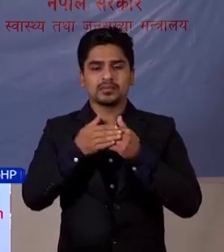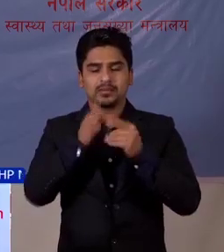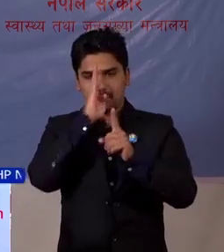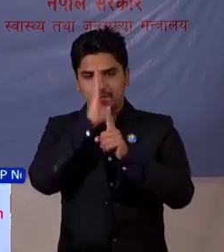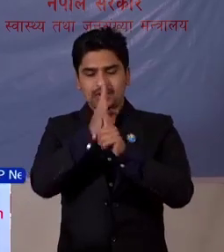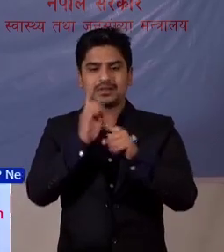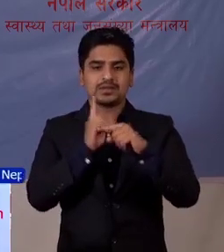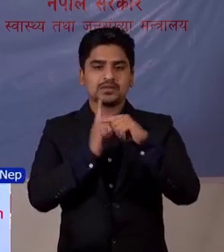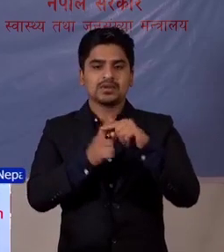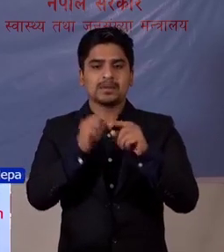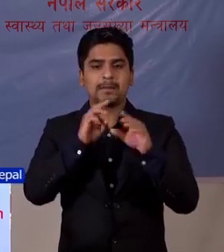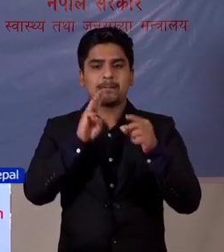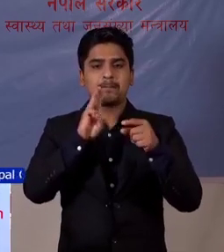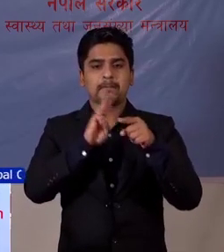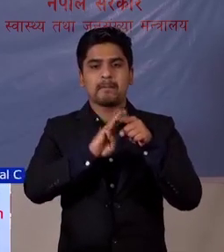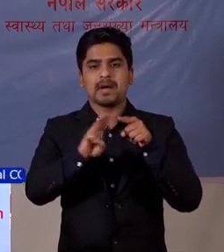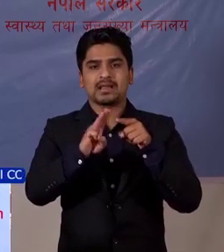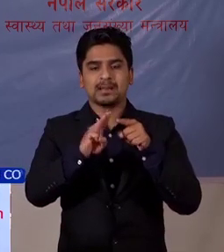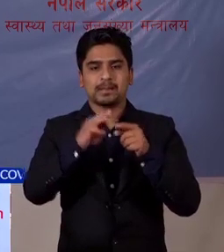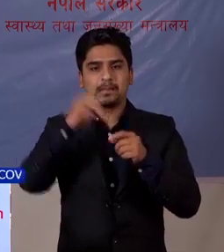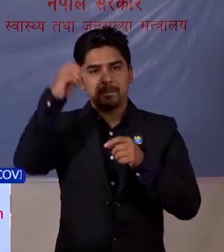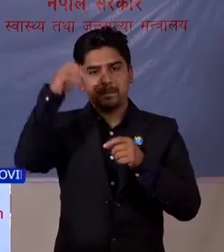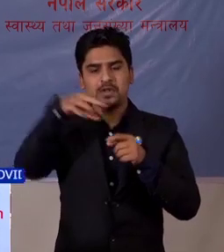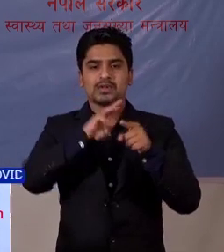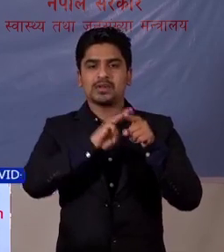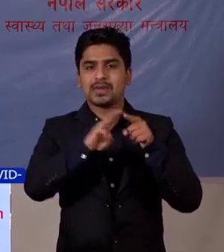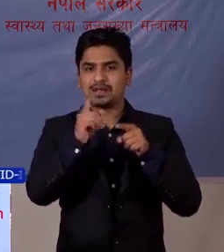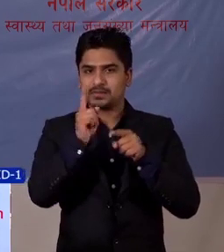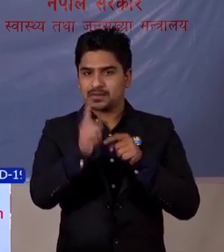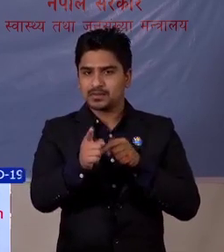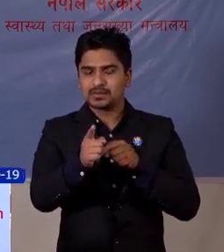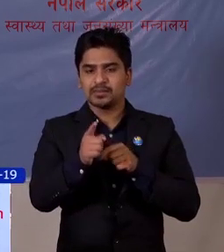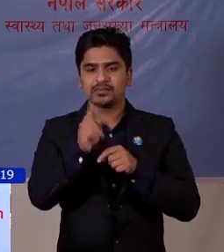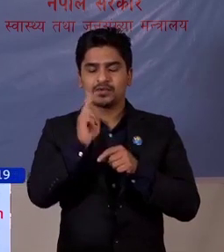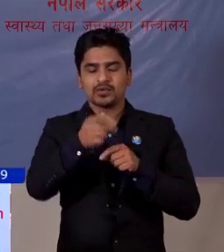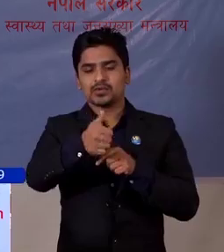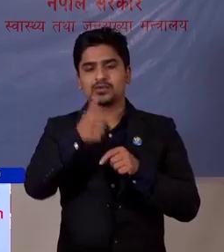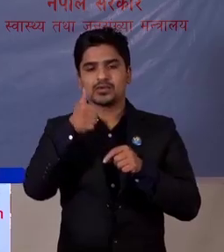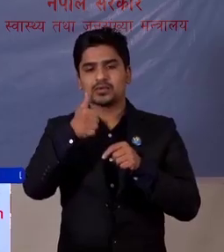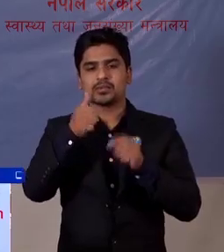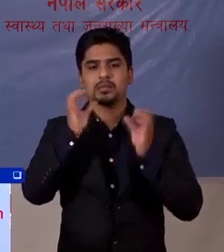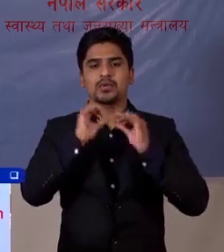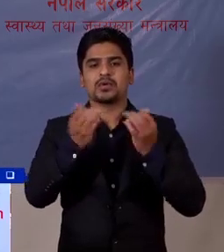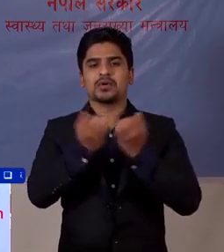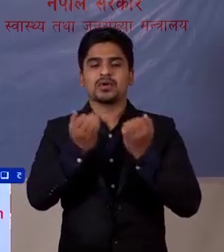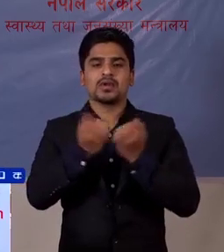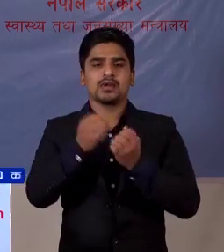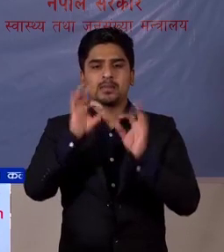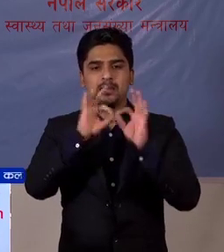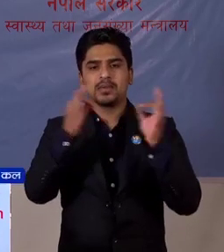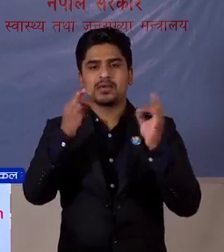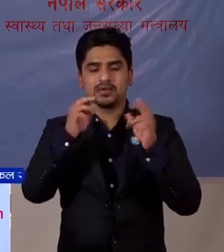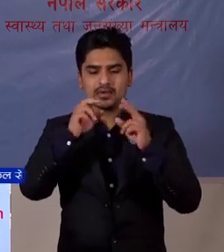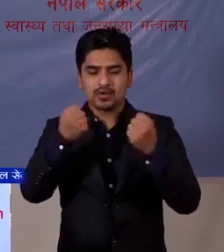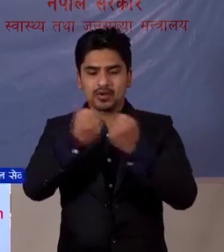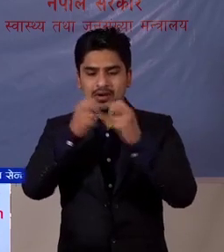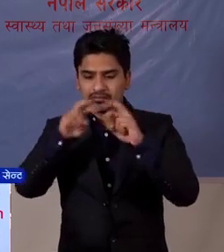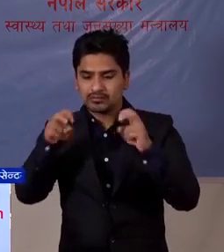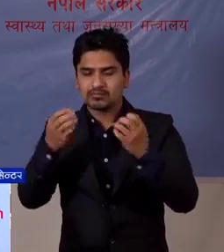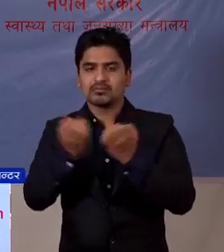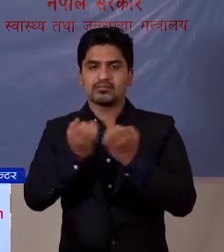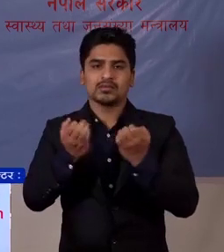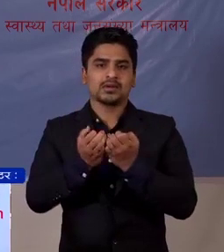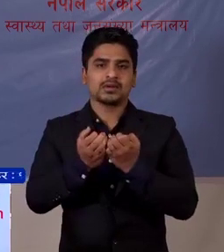रूपमा जोडिने माध्यम यो विद्युतीय माध्यम छ। अहिले यसको सही सदुपयोग गरेर विभिन्न केस स्टडीहरू यहाँहरूले